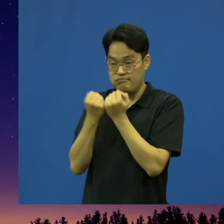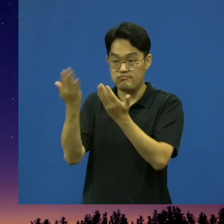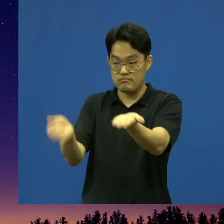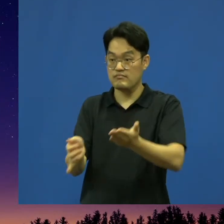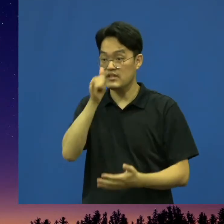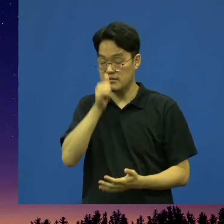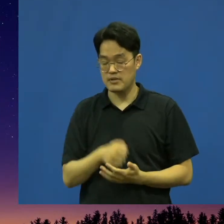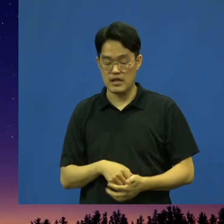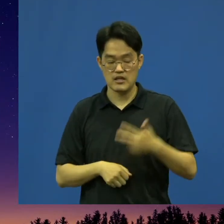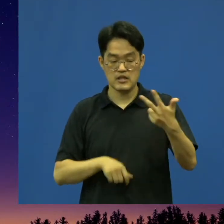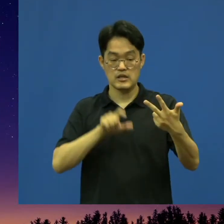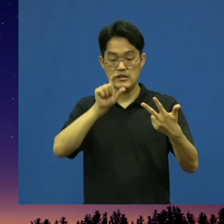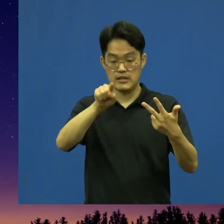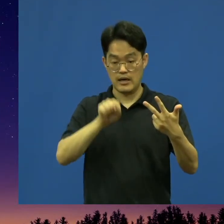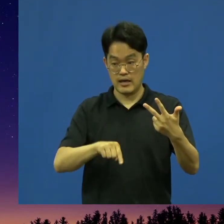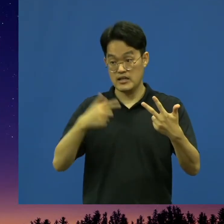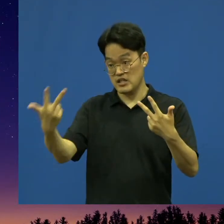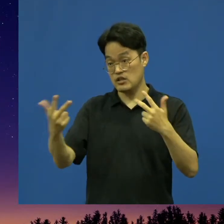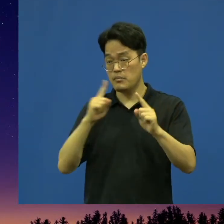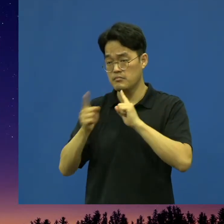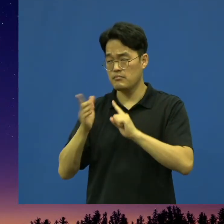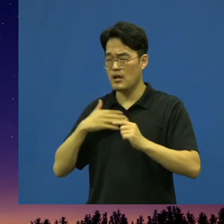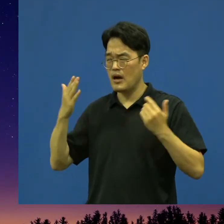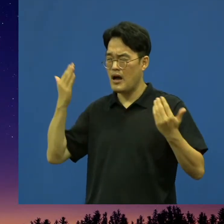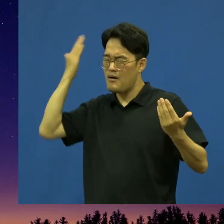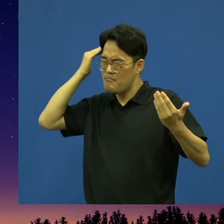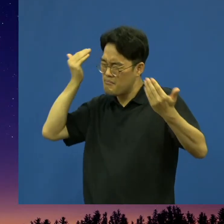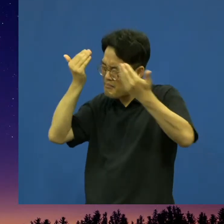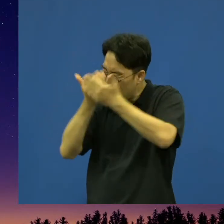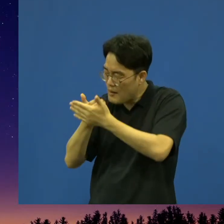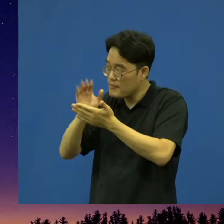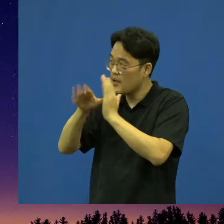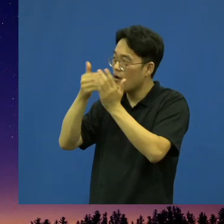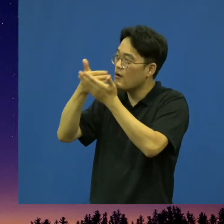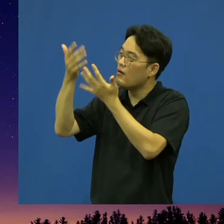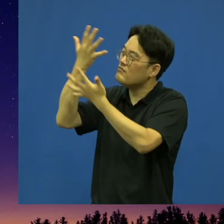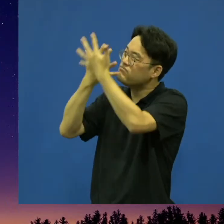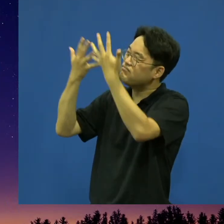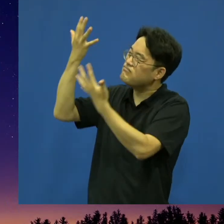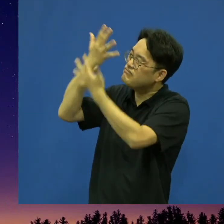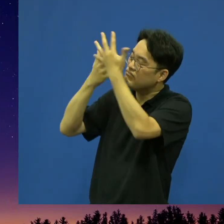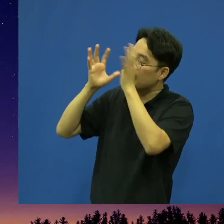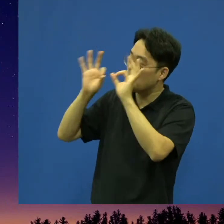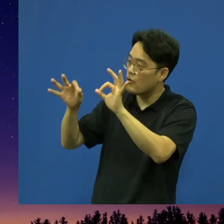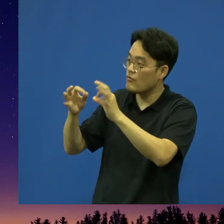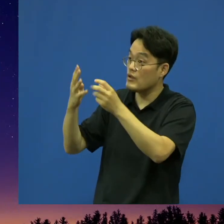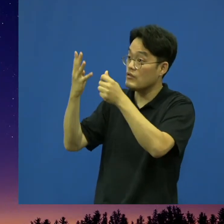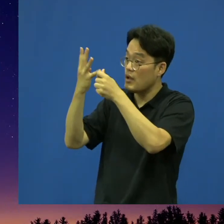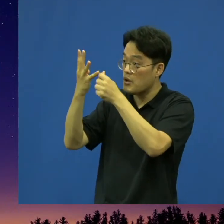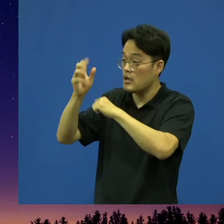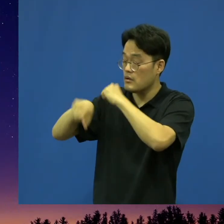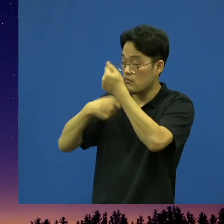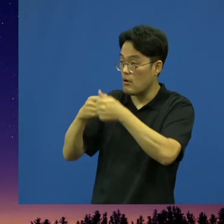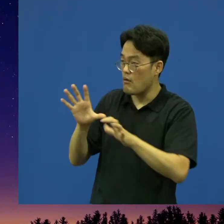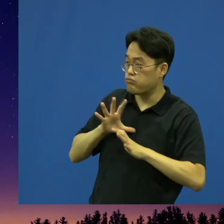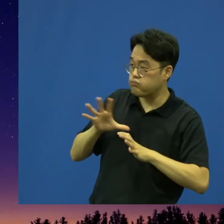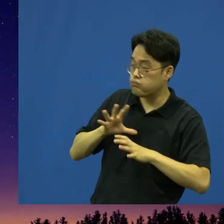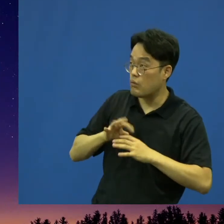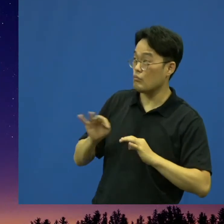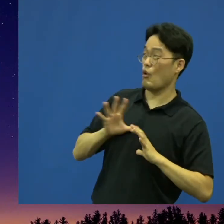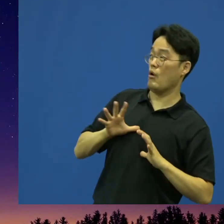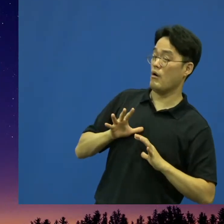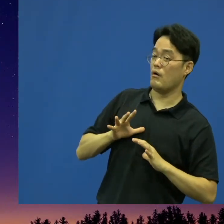7절에 내가 밤 한상 가운데 그 다음에 본 넷째 짐승은 무섭고 놀라우며 또